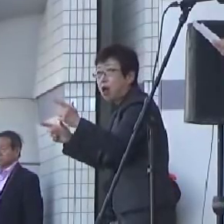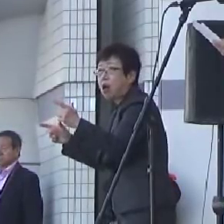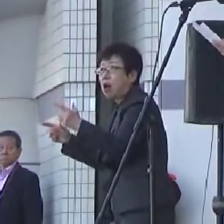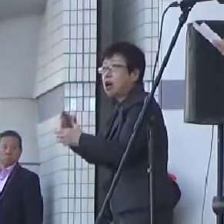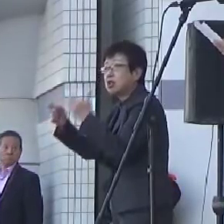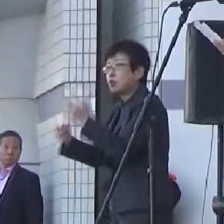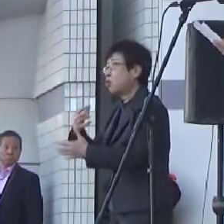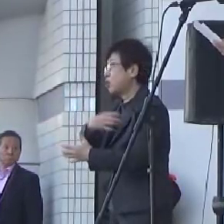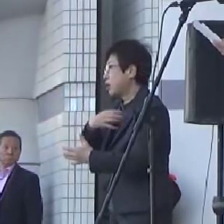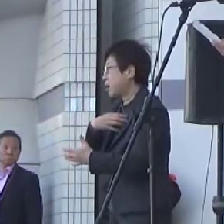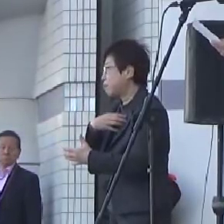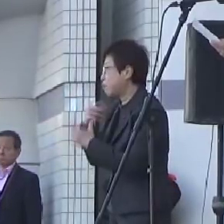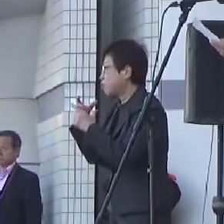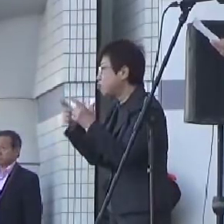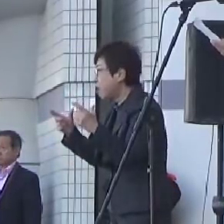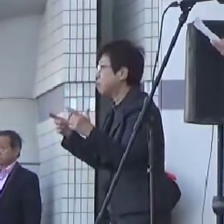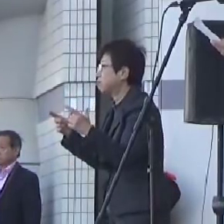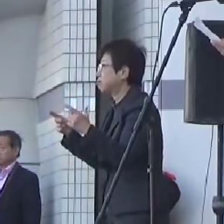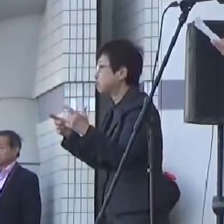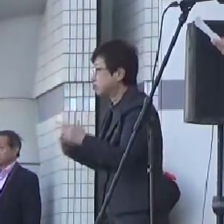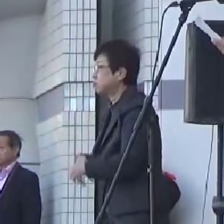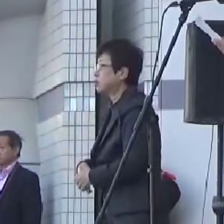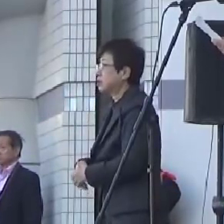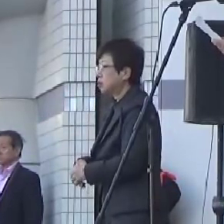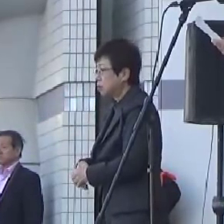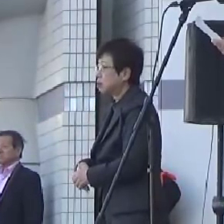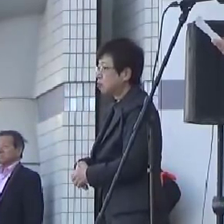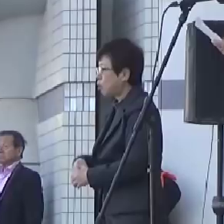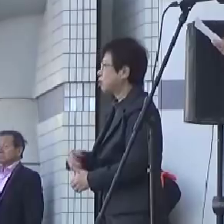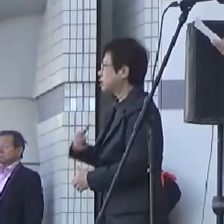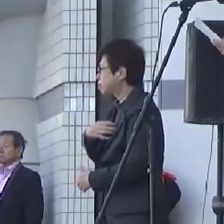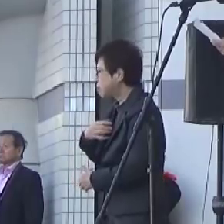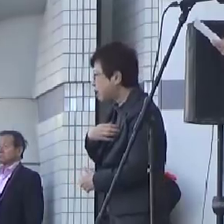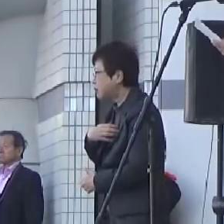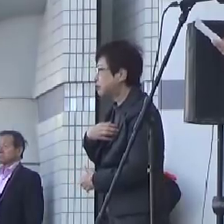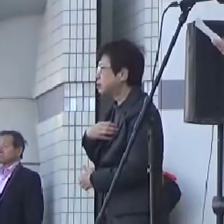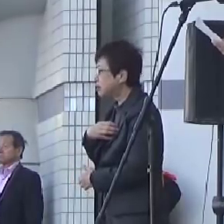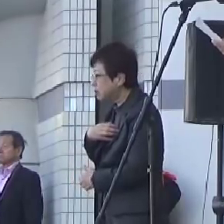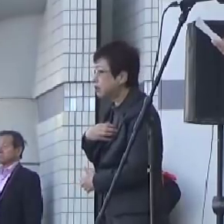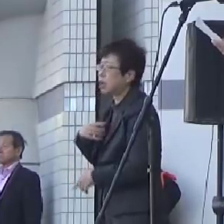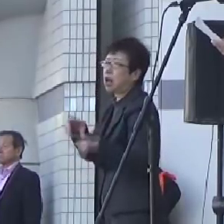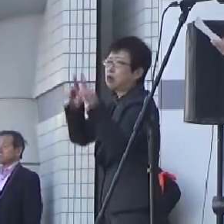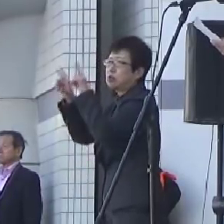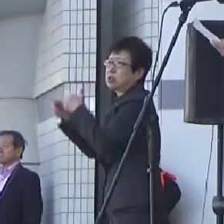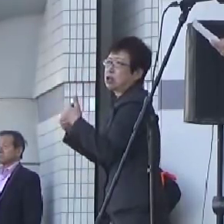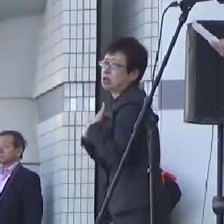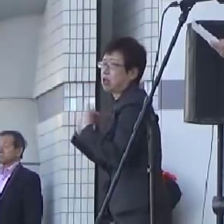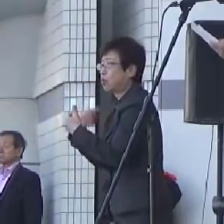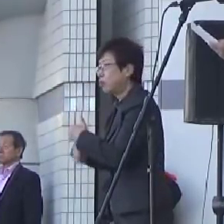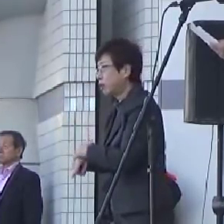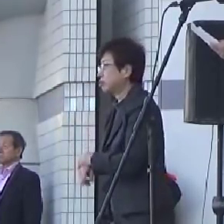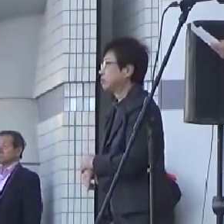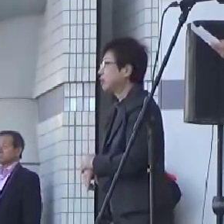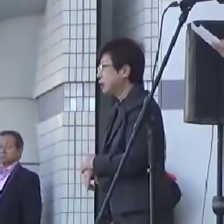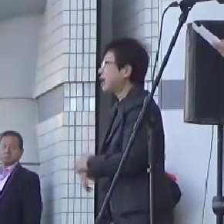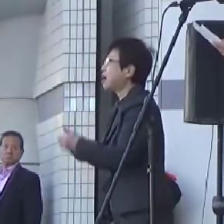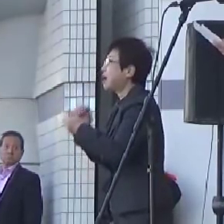事故の危険性と背中合わせで暮らさなければなりません。だからこ